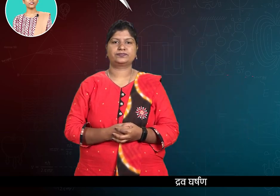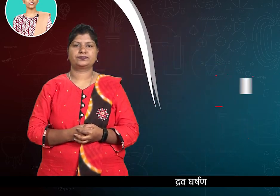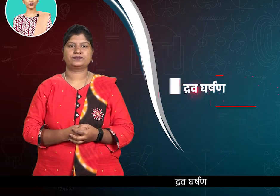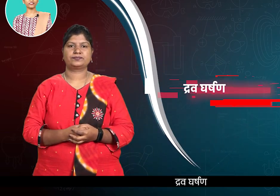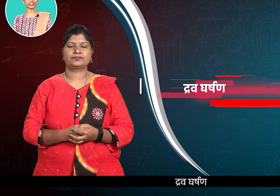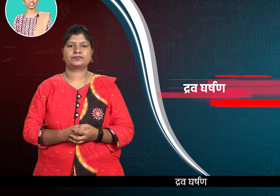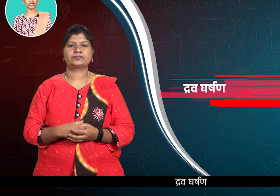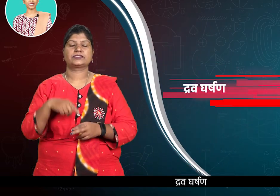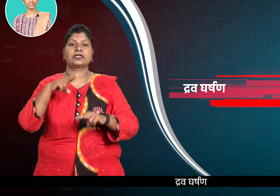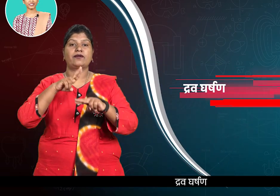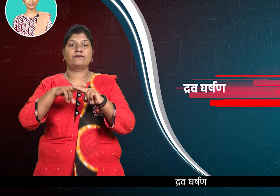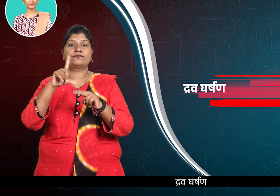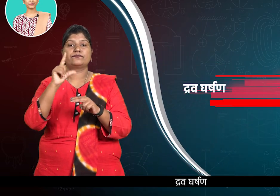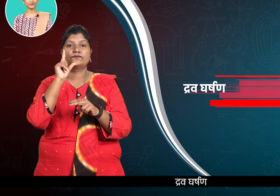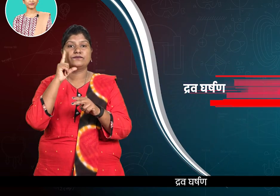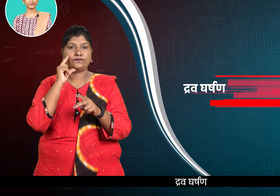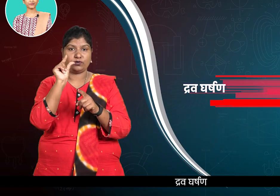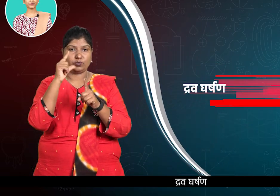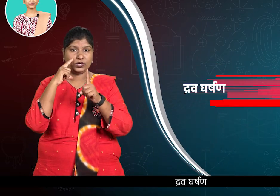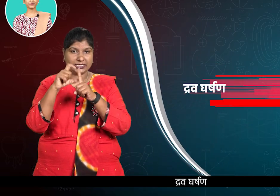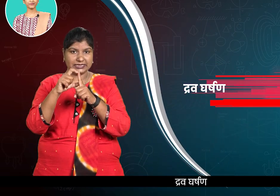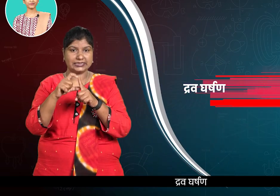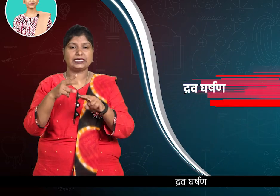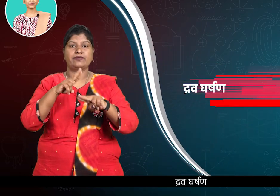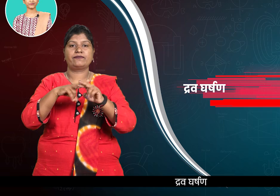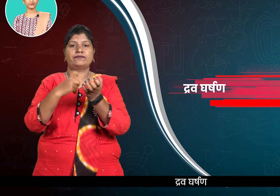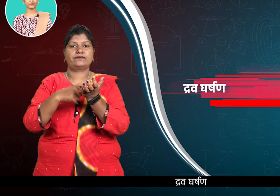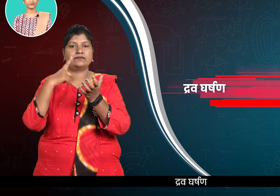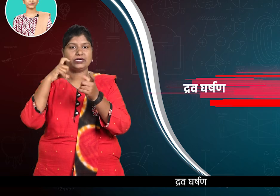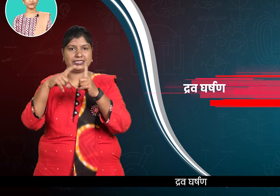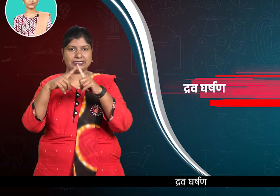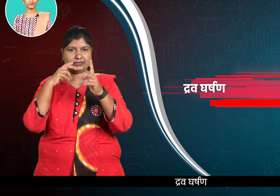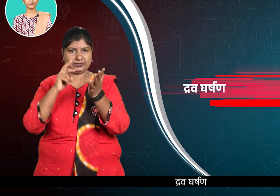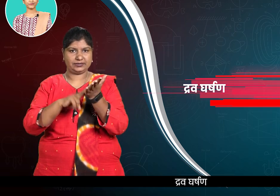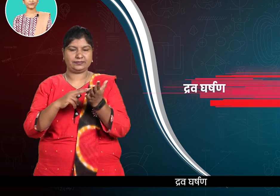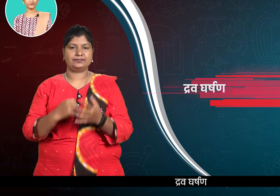द्राव घर्षन यानि फ्लूइट फ्रिक्शन